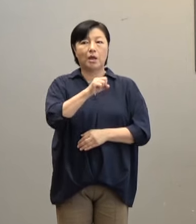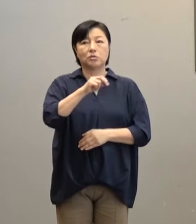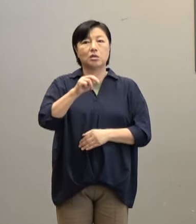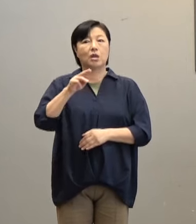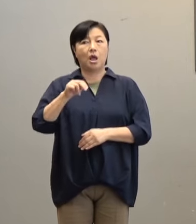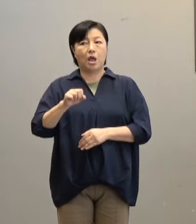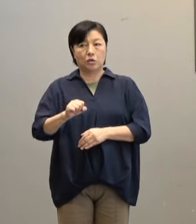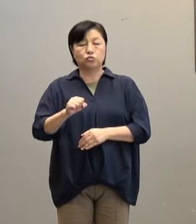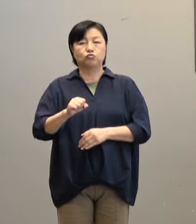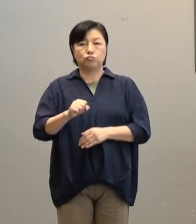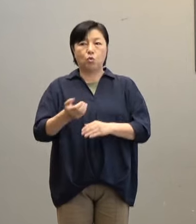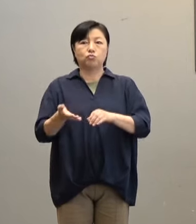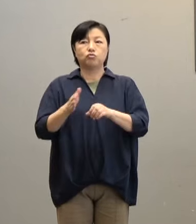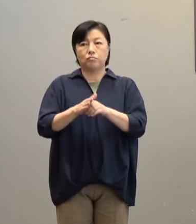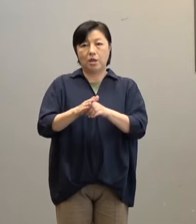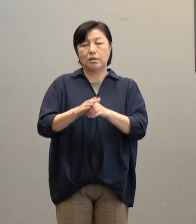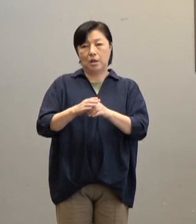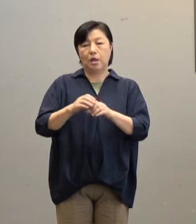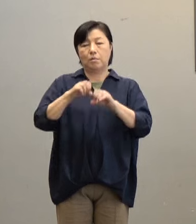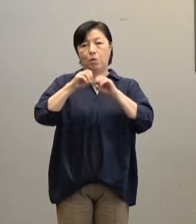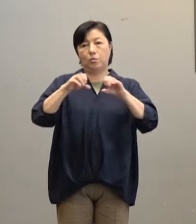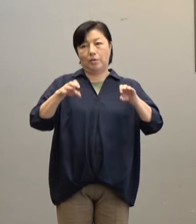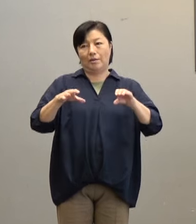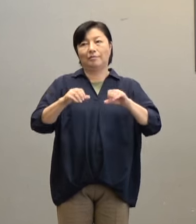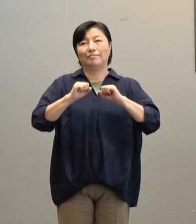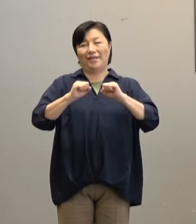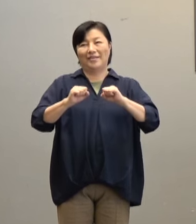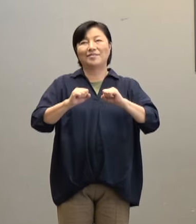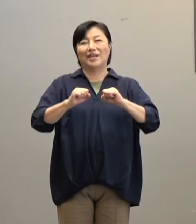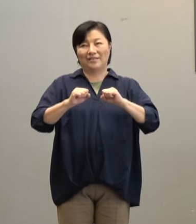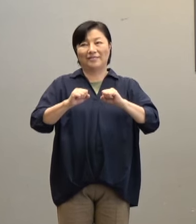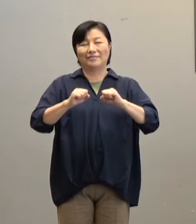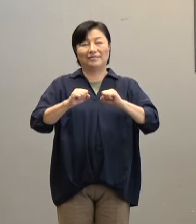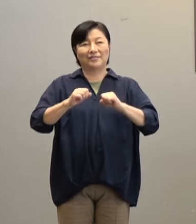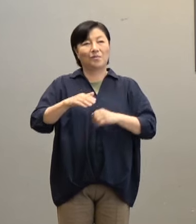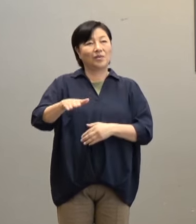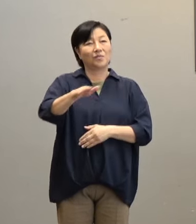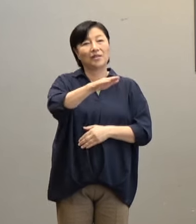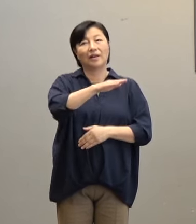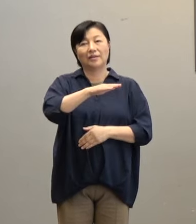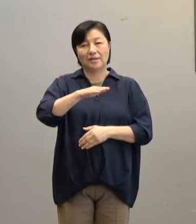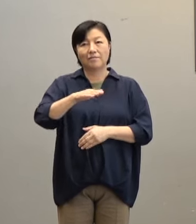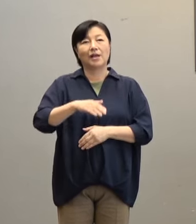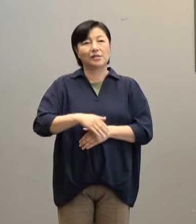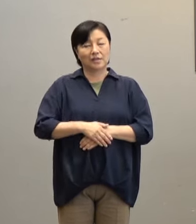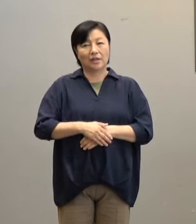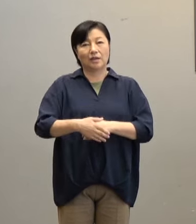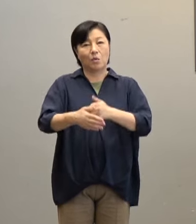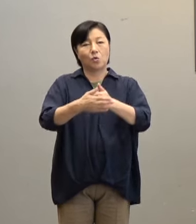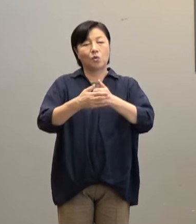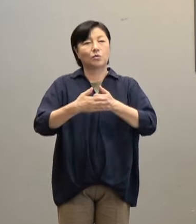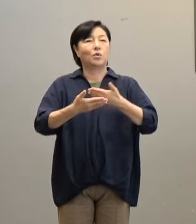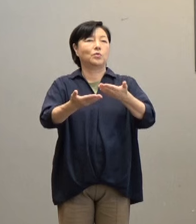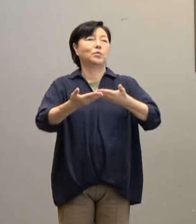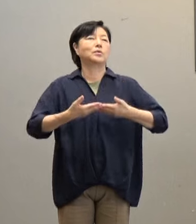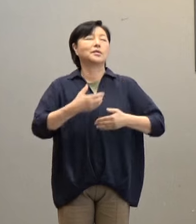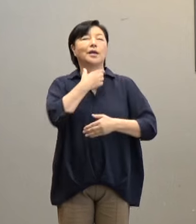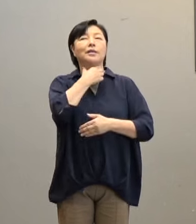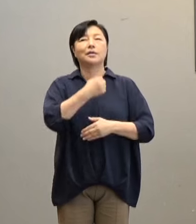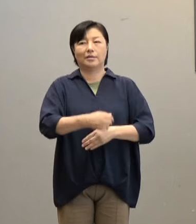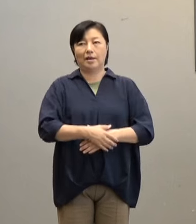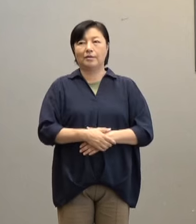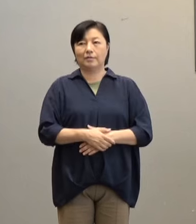含めてコミュニケーションを取ってまいりましたけれども、そこはぜひマスメディアの皆様方にもご協力をしていただきたいなと思います